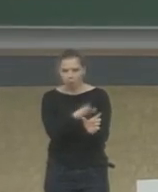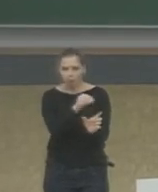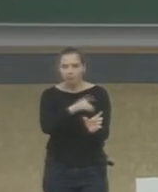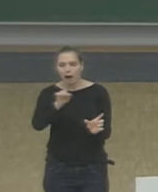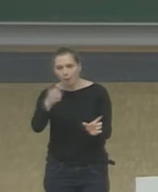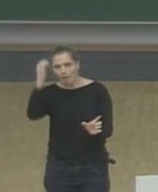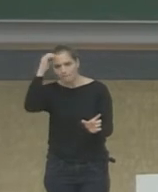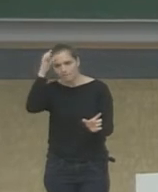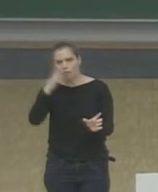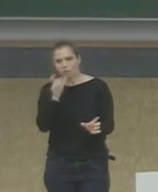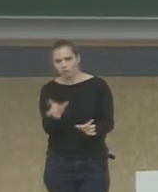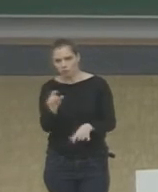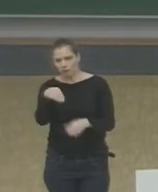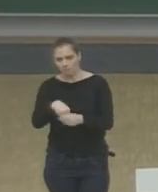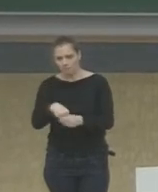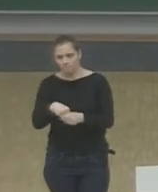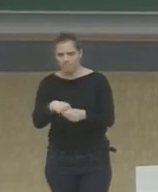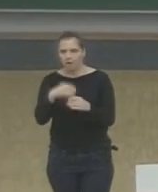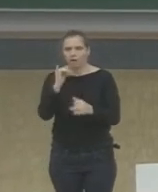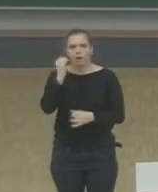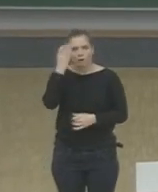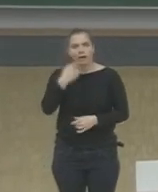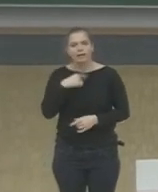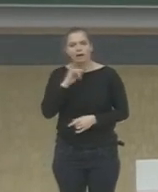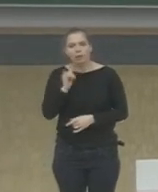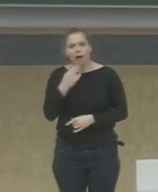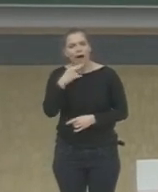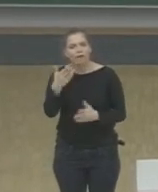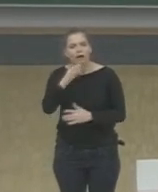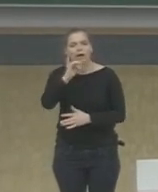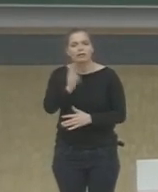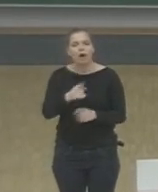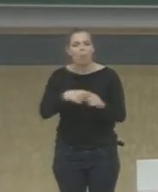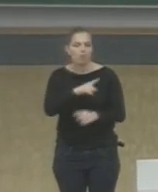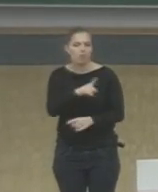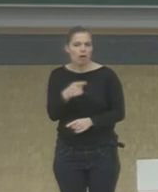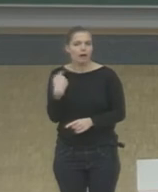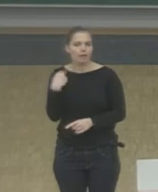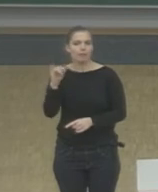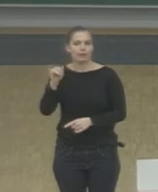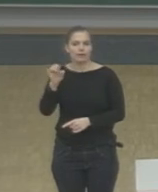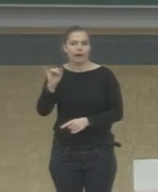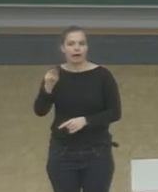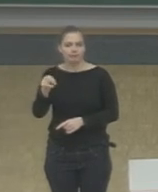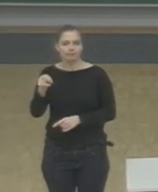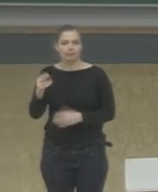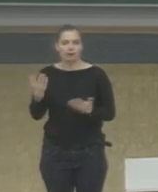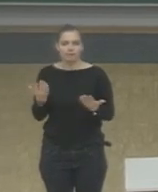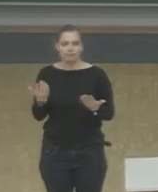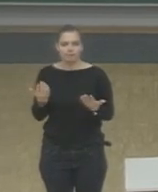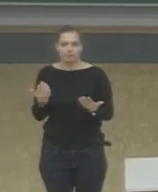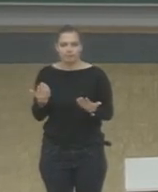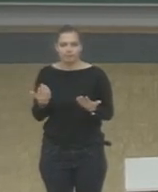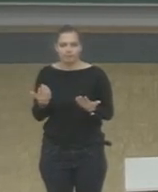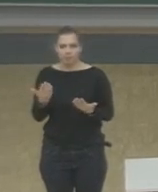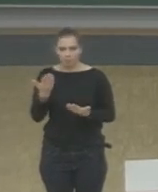dann sagen, naja, ich habe ja auch deutlich mit Jein geantwortet. Ob das, was seit PISA veranstaltet wird, noch